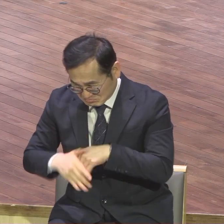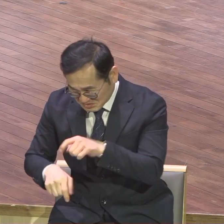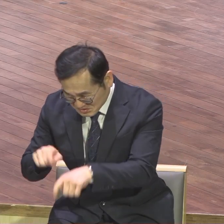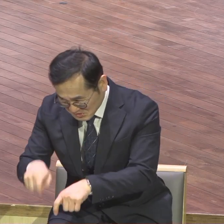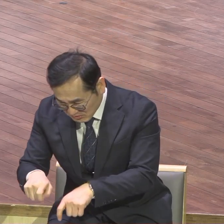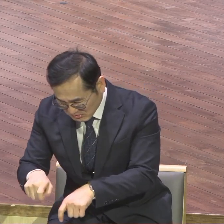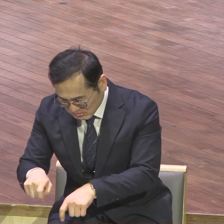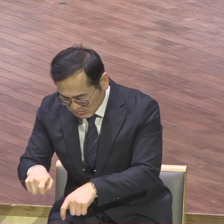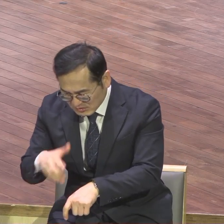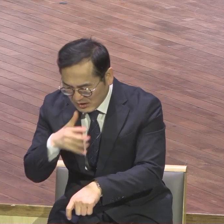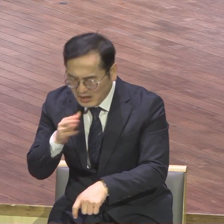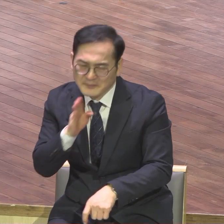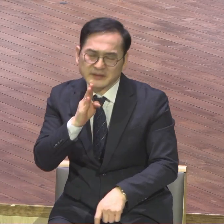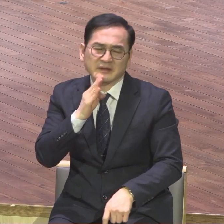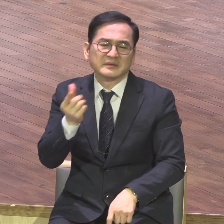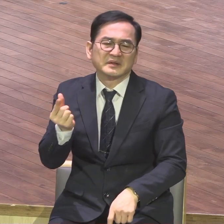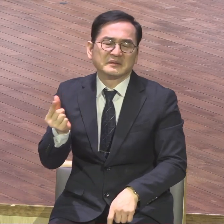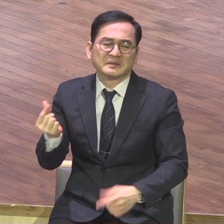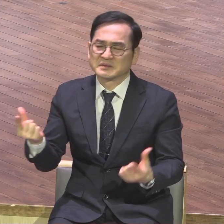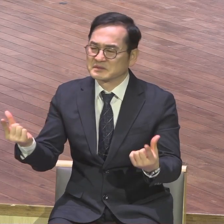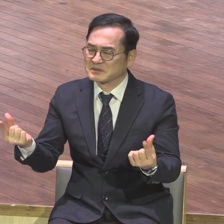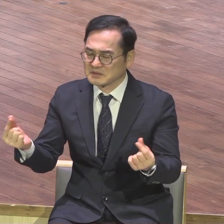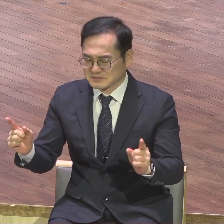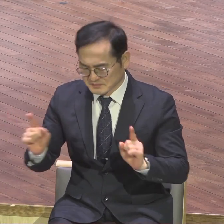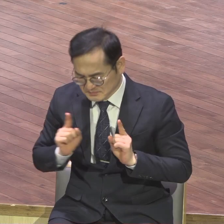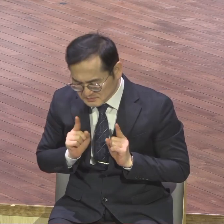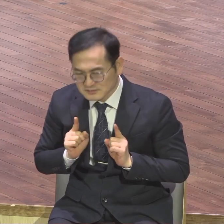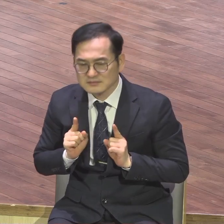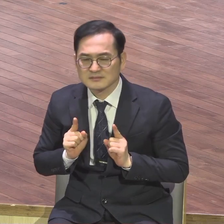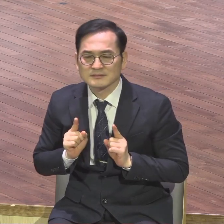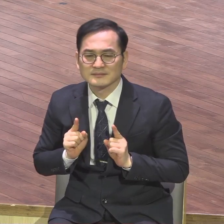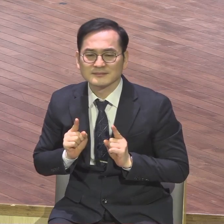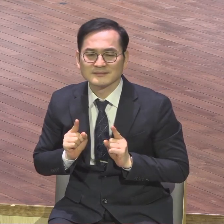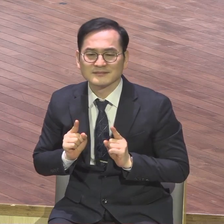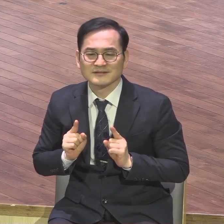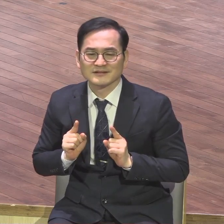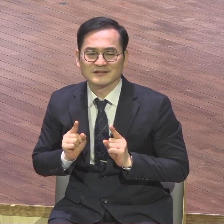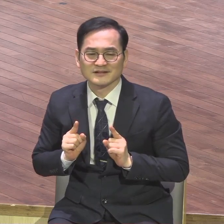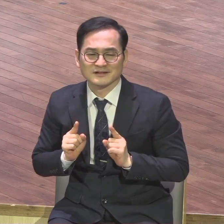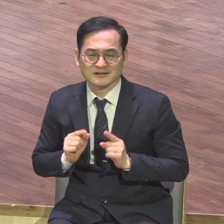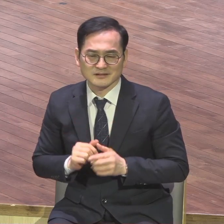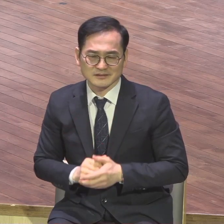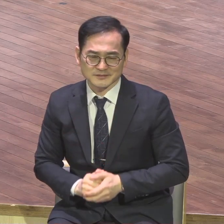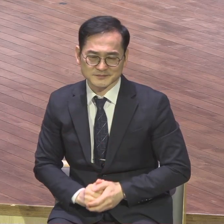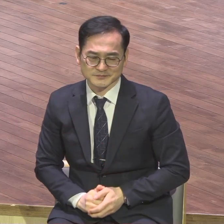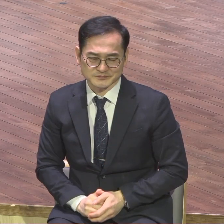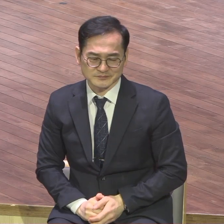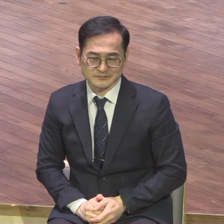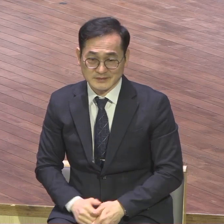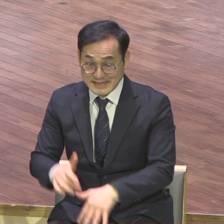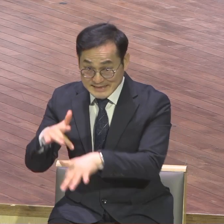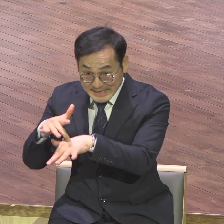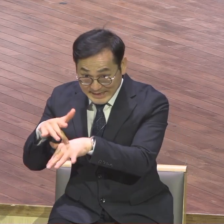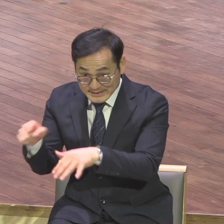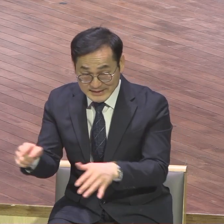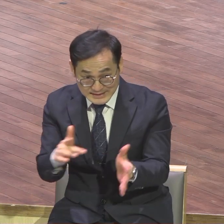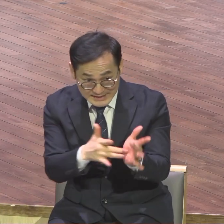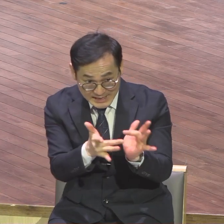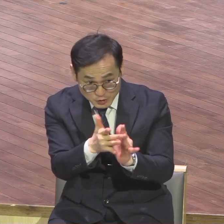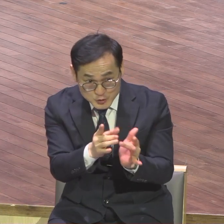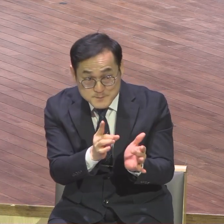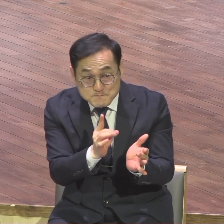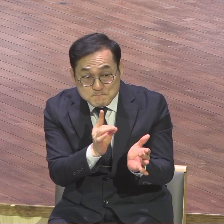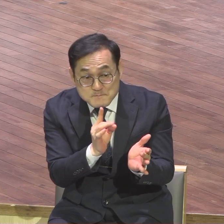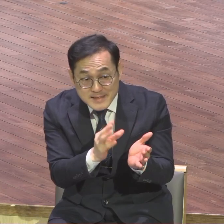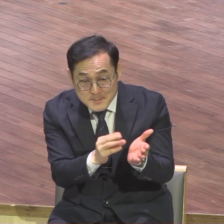지금이나 이 사단은요 겸허하게 뭐만 놓치게 만드는지 아세요? 예수 그리스도만 놓치게